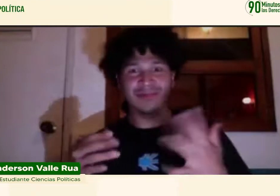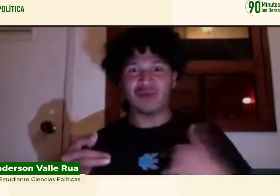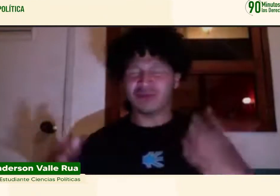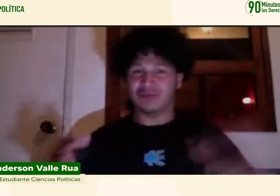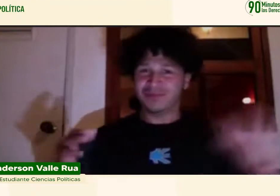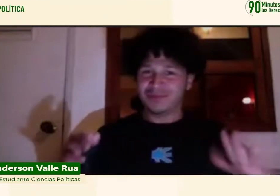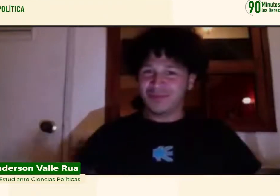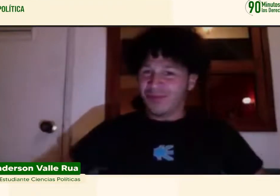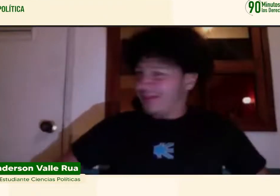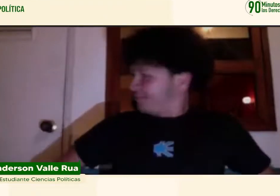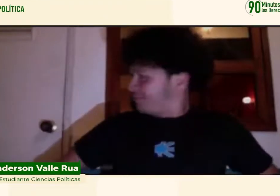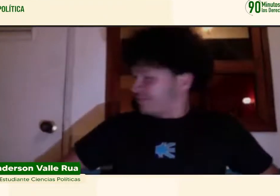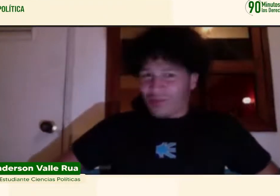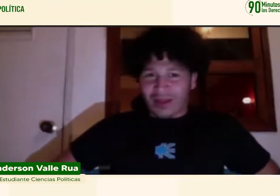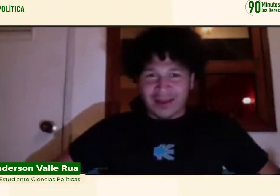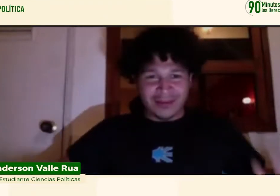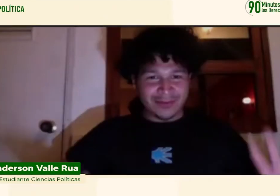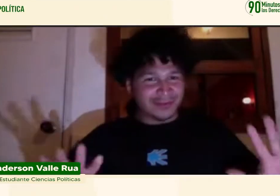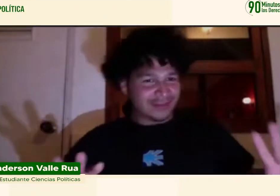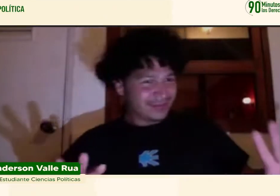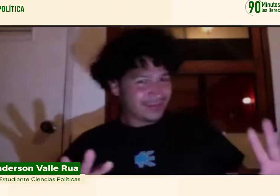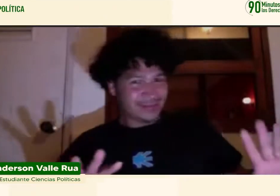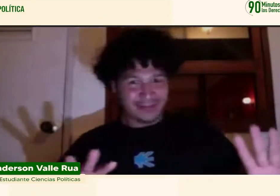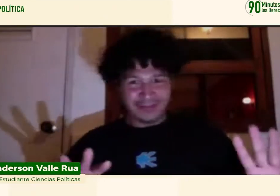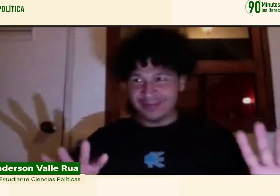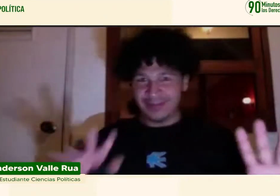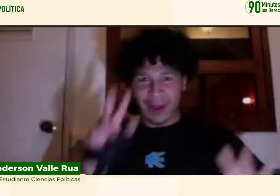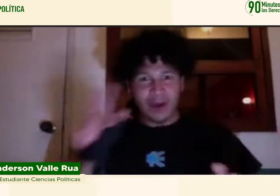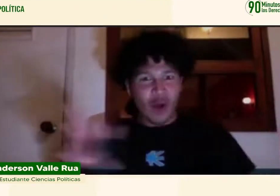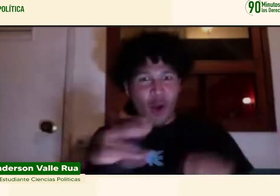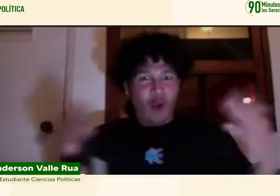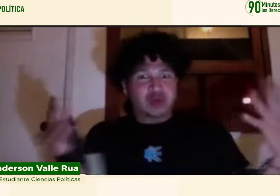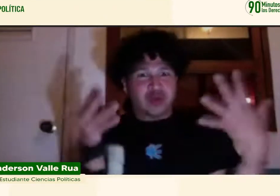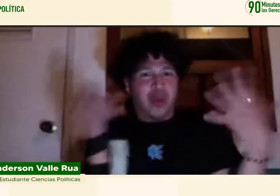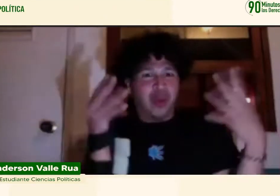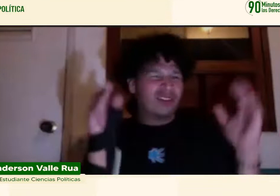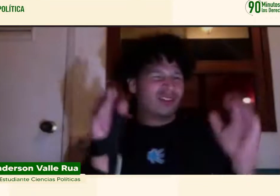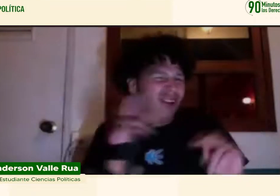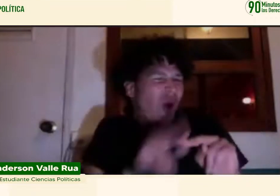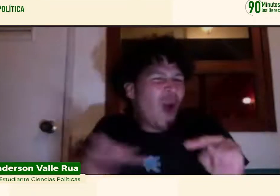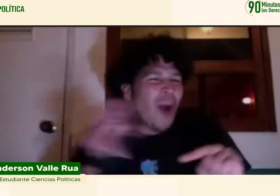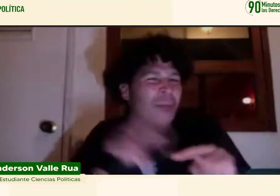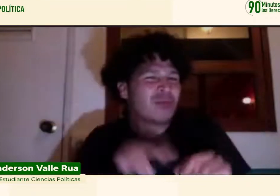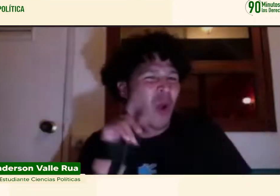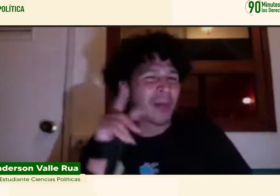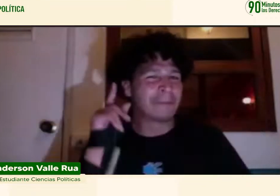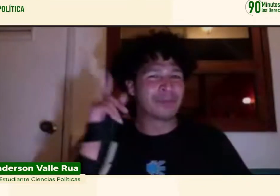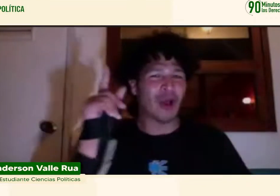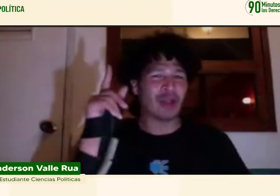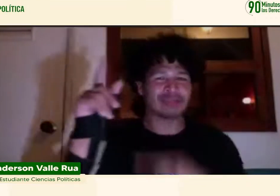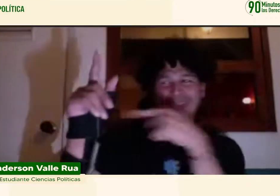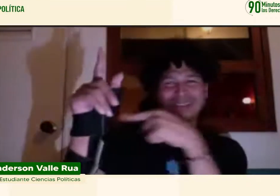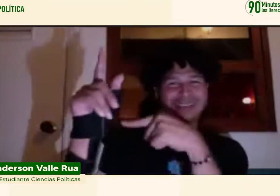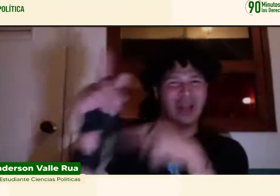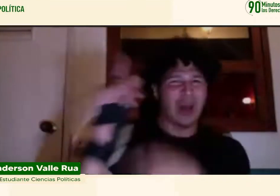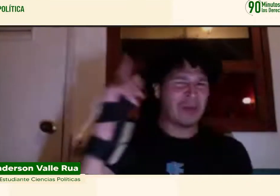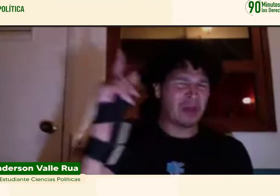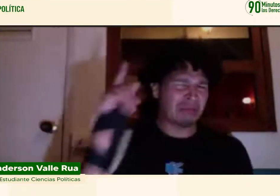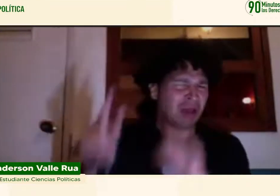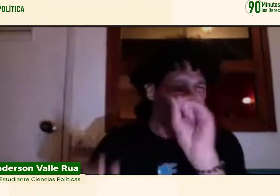pues nunca lo había vivido y yo me acomodaba sea realmente yo me desacomodada y yo vivía una sensación de entente